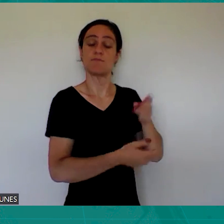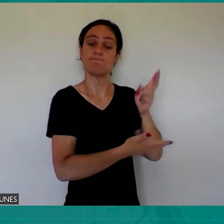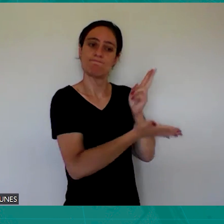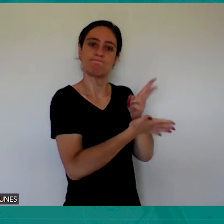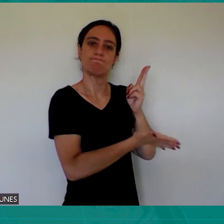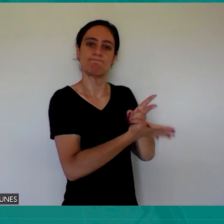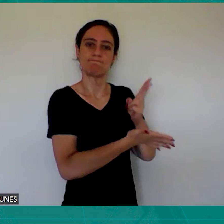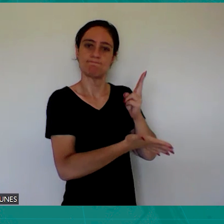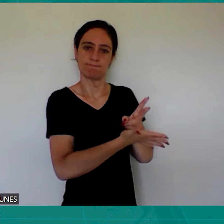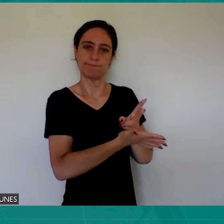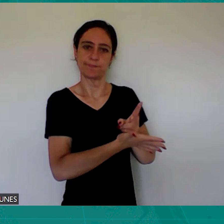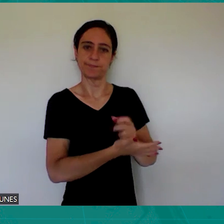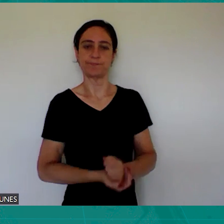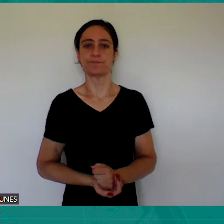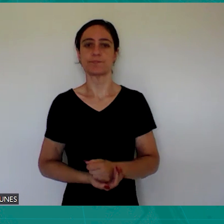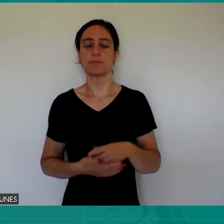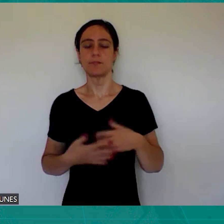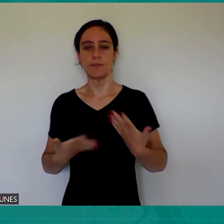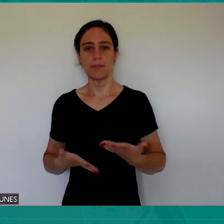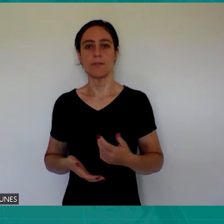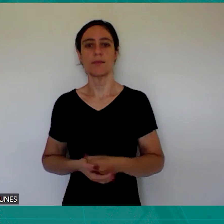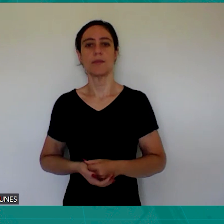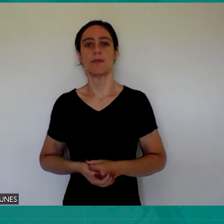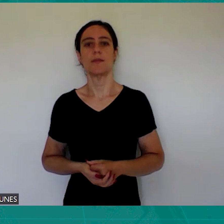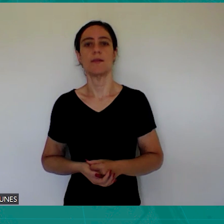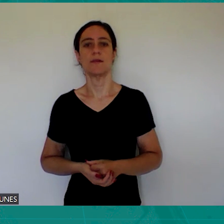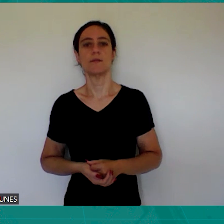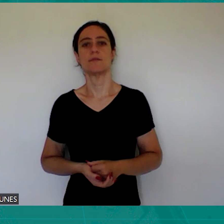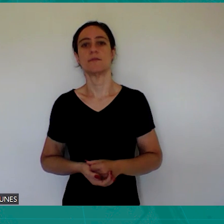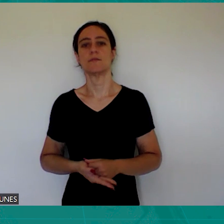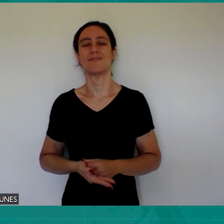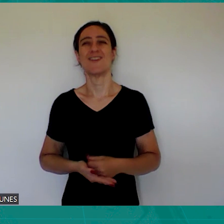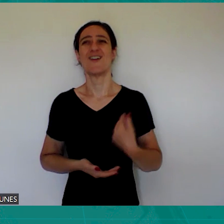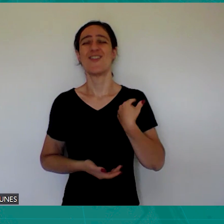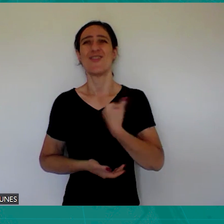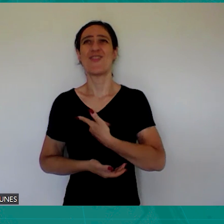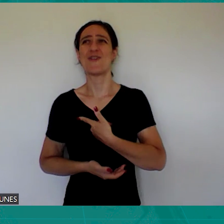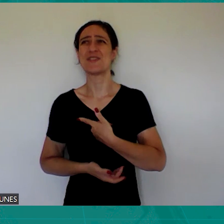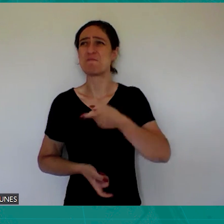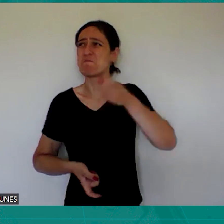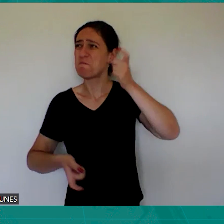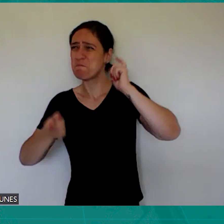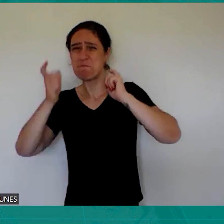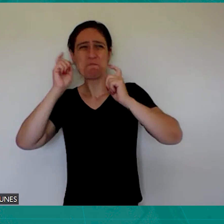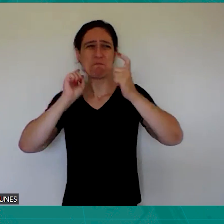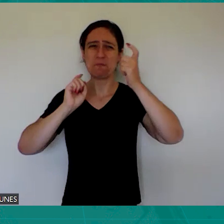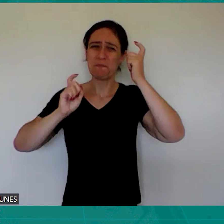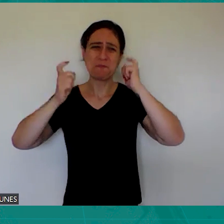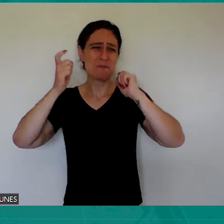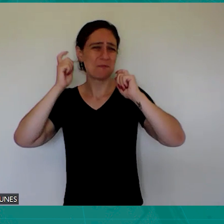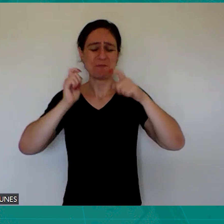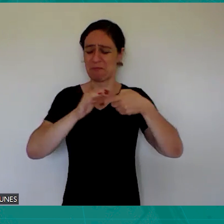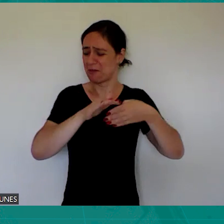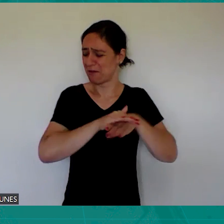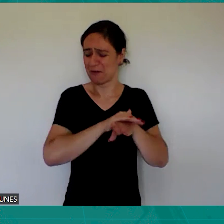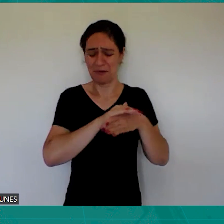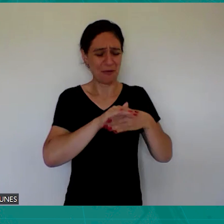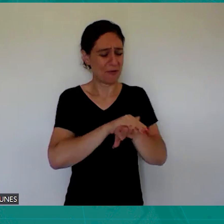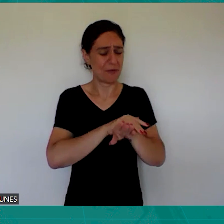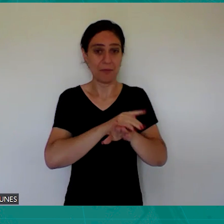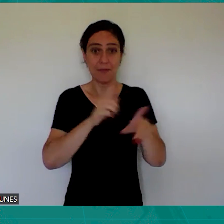alcançar. Por isso, irmãos, não fiquemos preocupados quando somos incomodados com a luz,